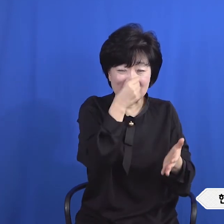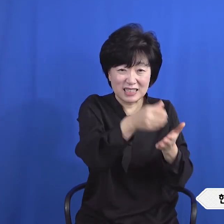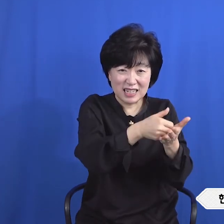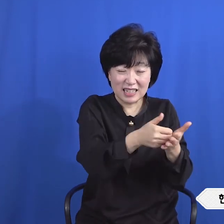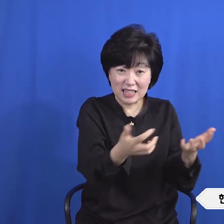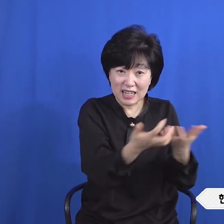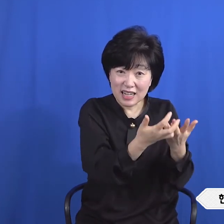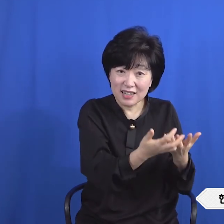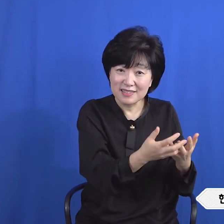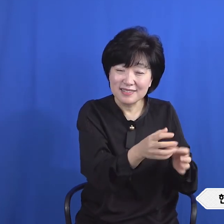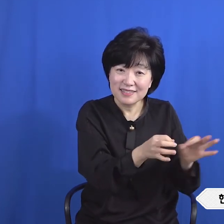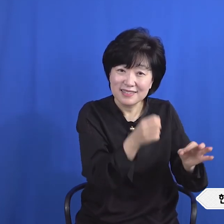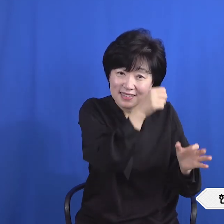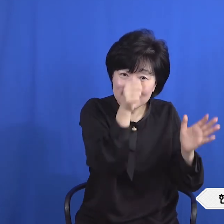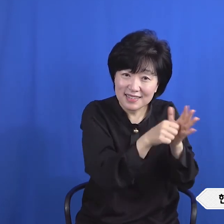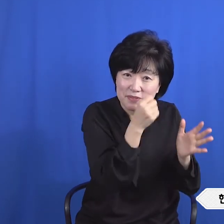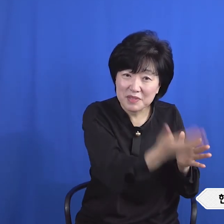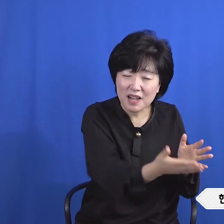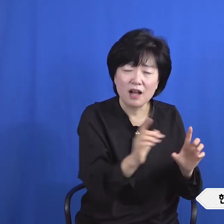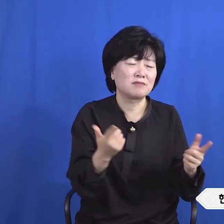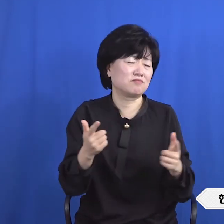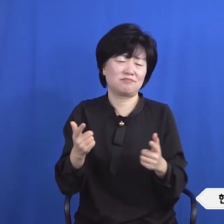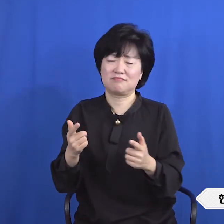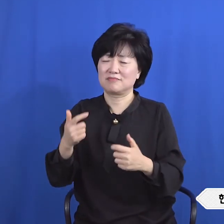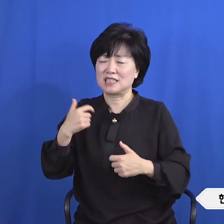기쁨이 용솟음치는 생명의 동산입니다.